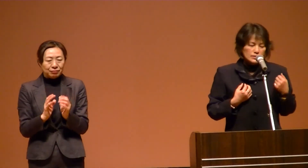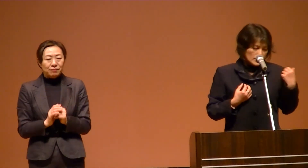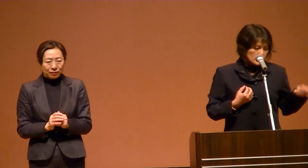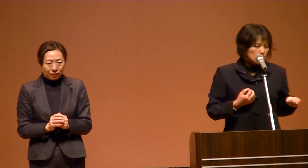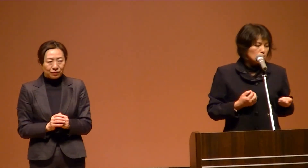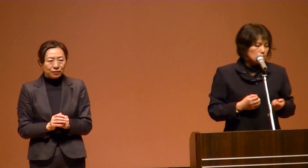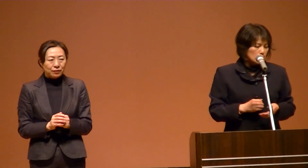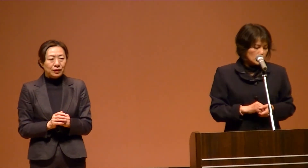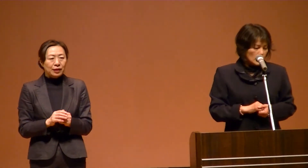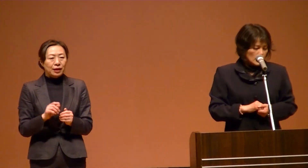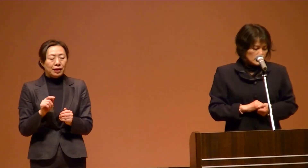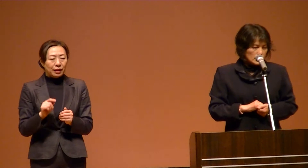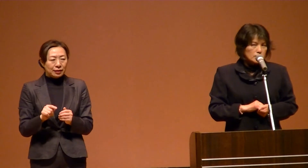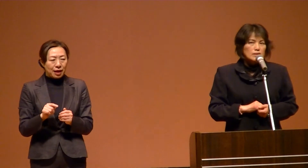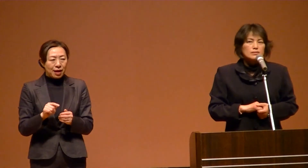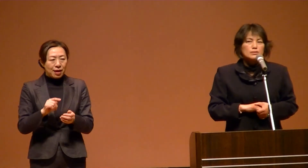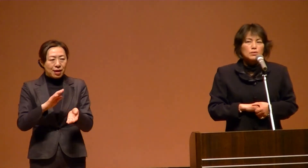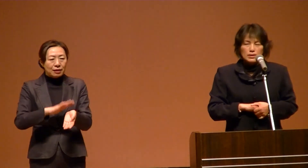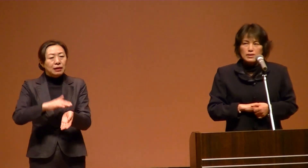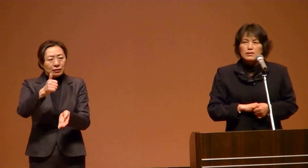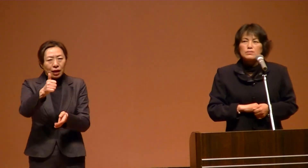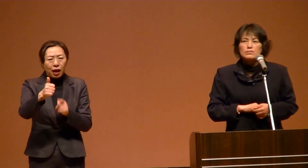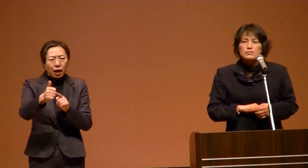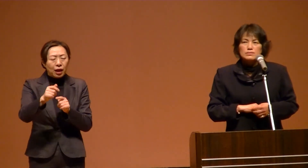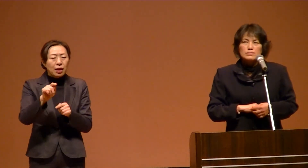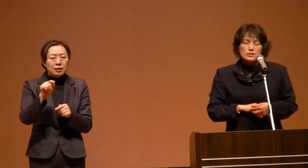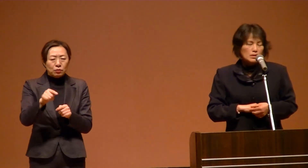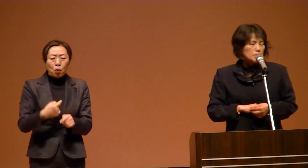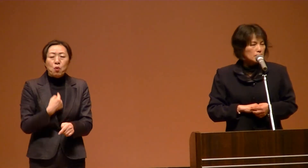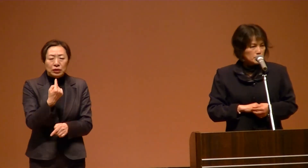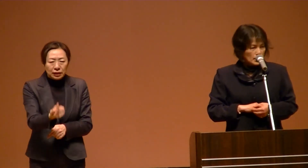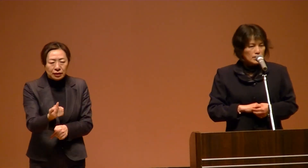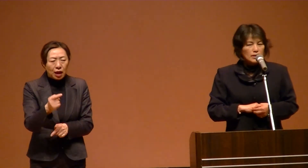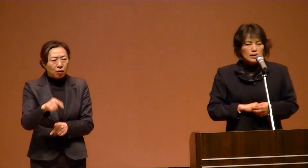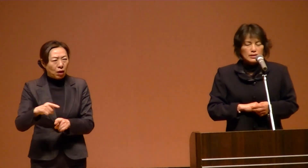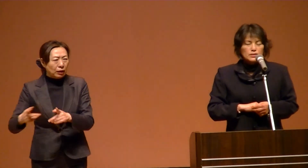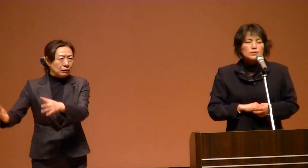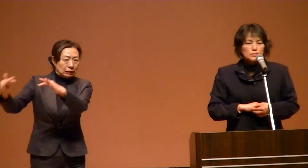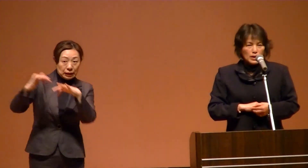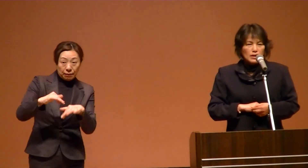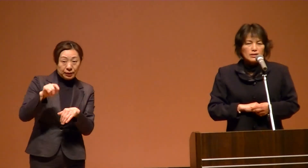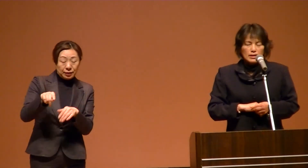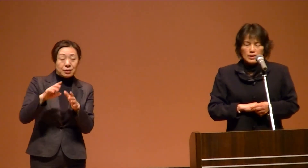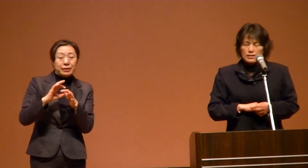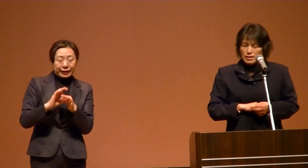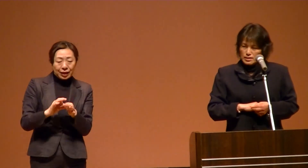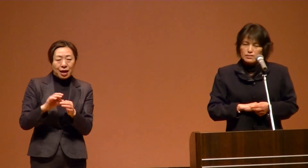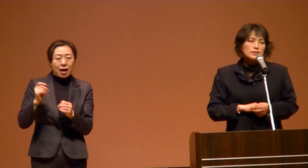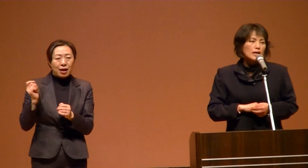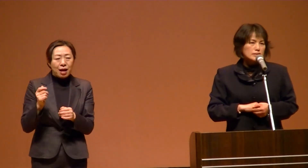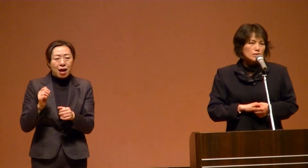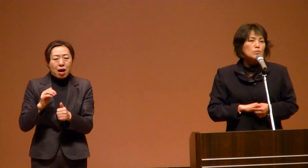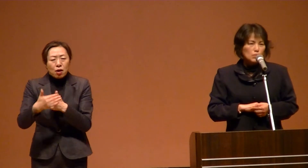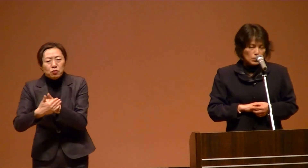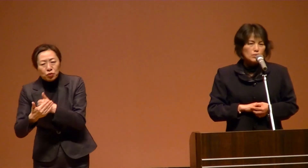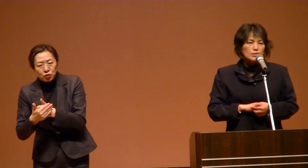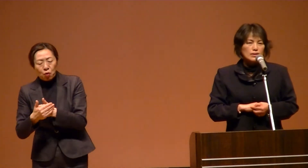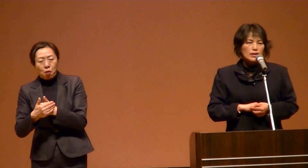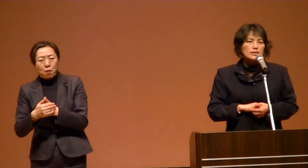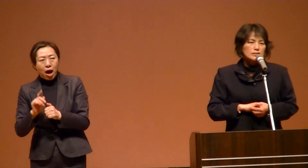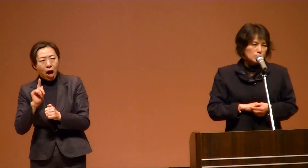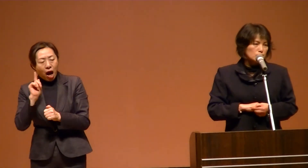ので、先生のところに行って、先生これだけの津波なので救助は、はい、早くて明日の午